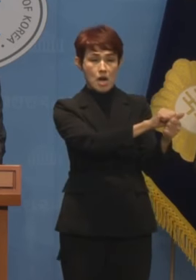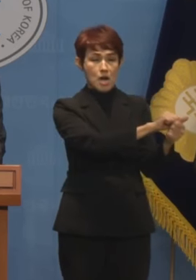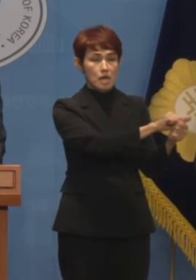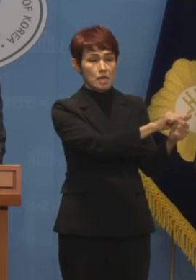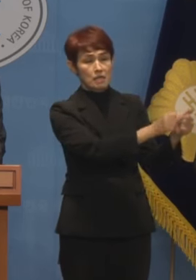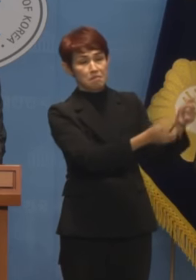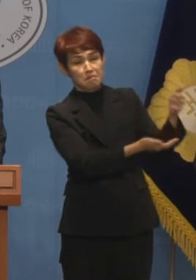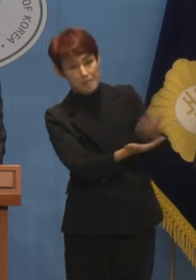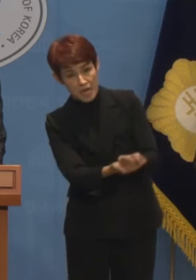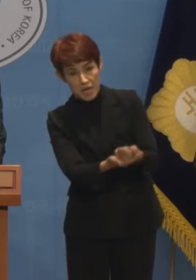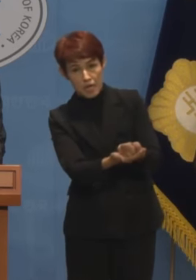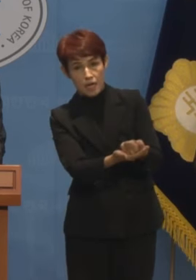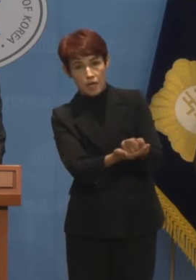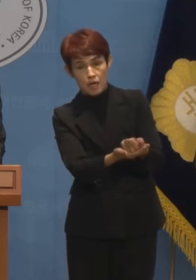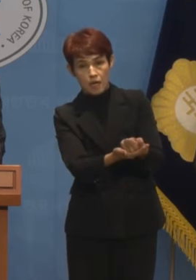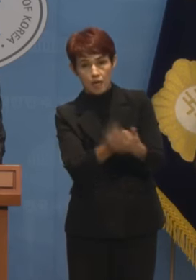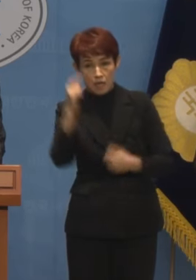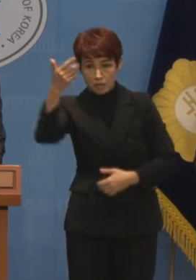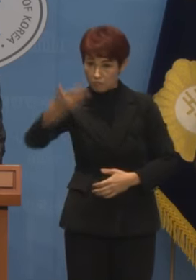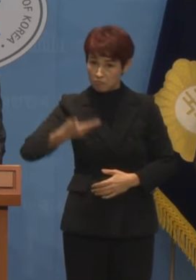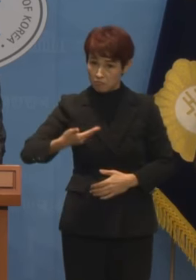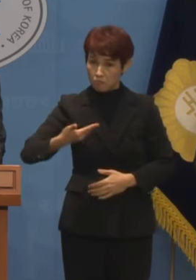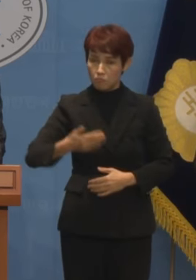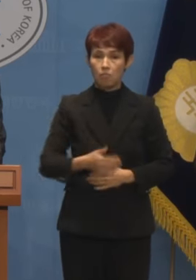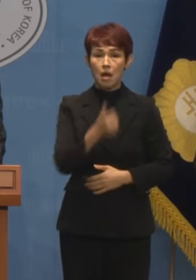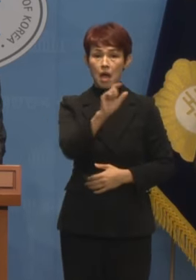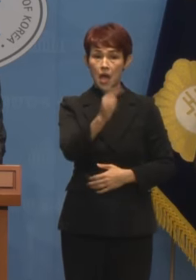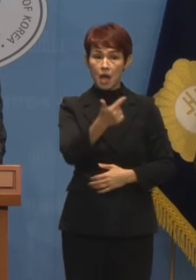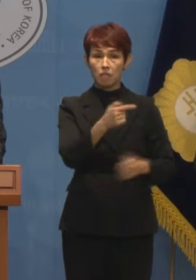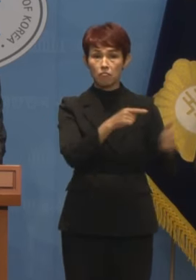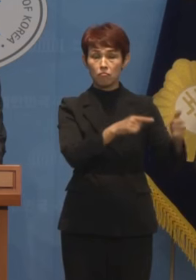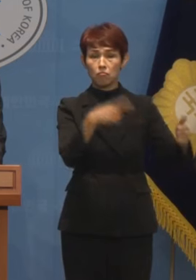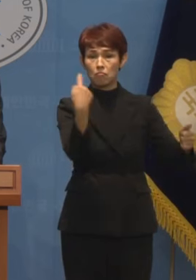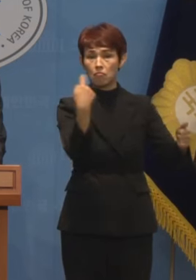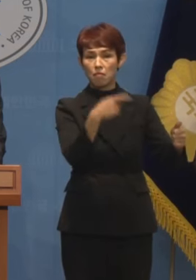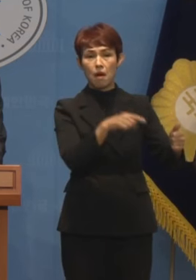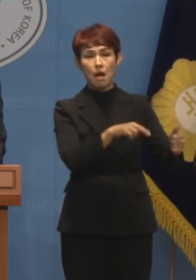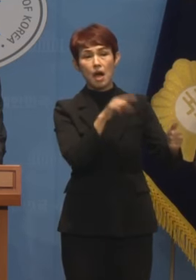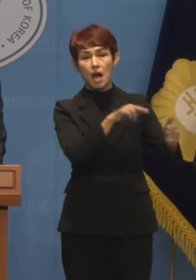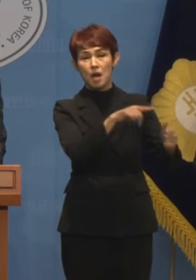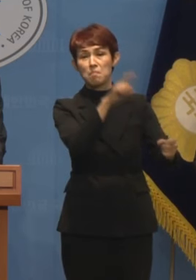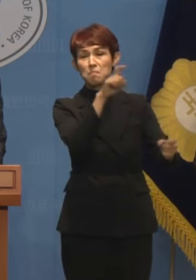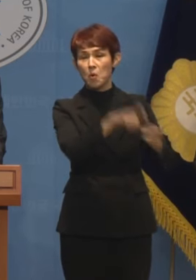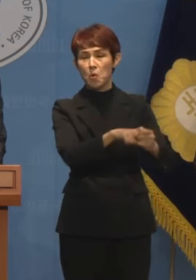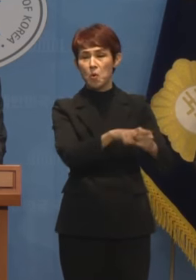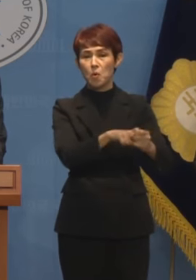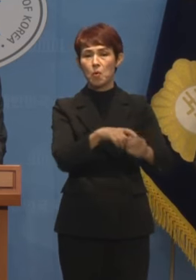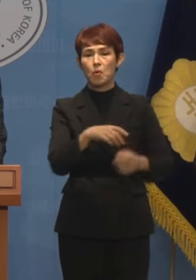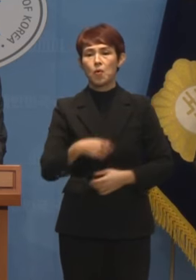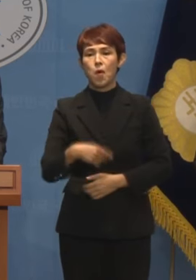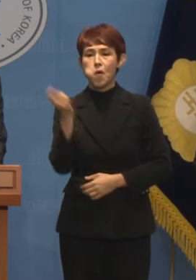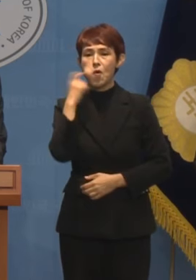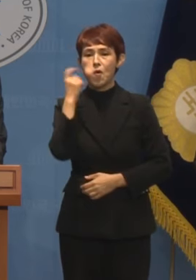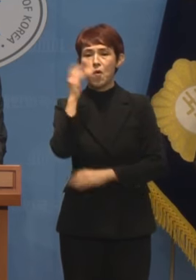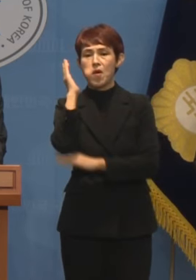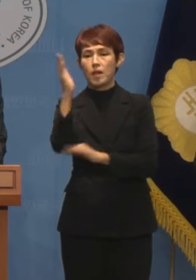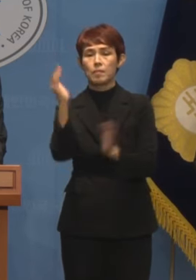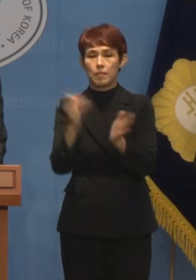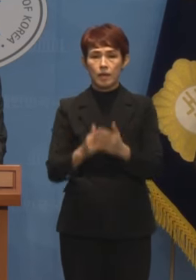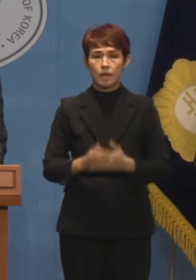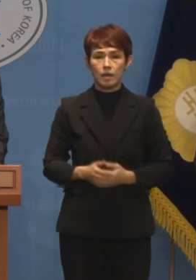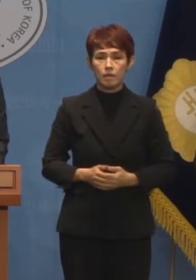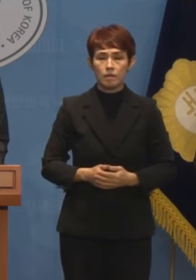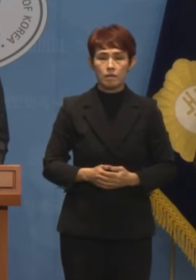것에 대한 질문이 나오자 한창민 의원을 비방할 목적으로 허위 사실을 발언하였습니다. 당시에